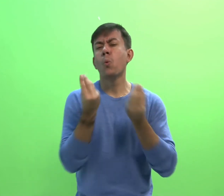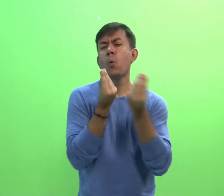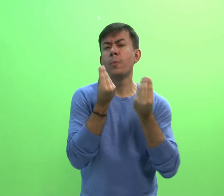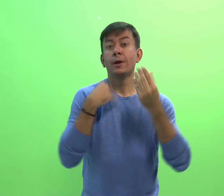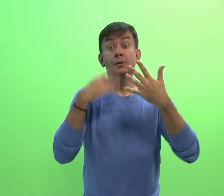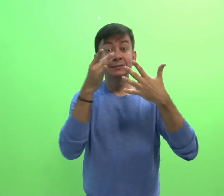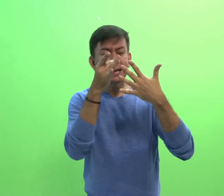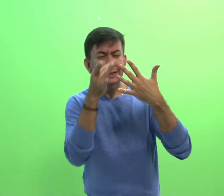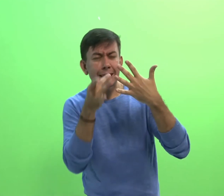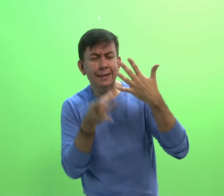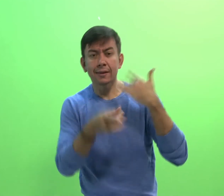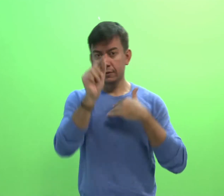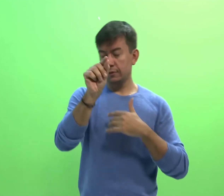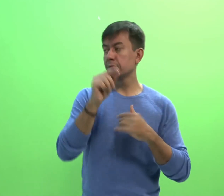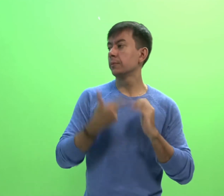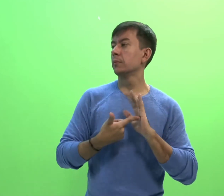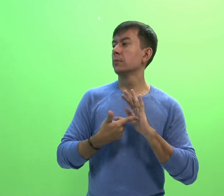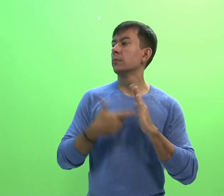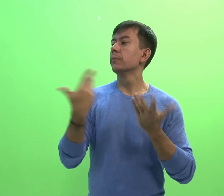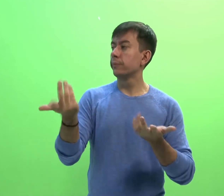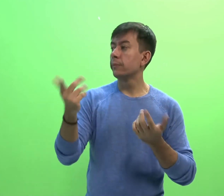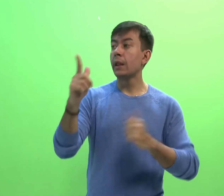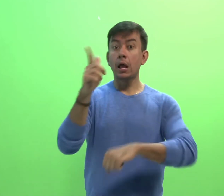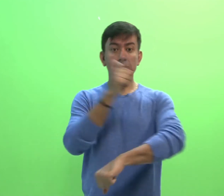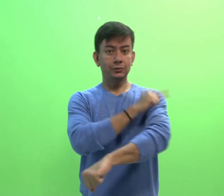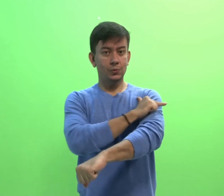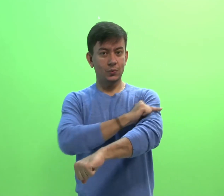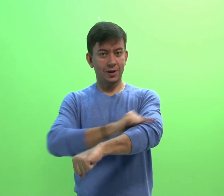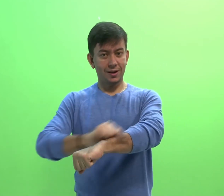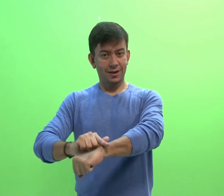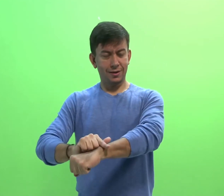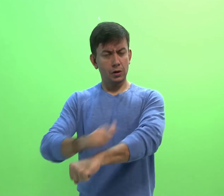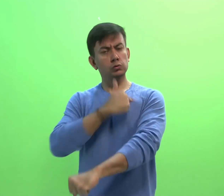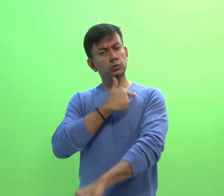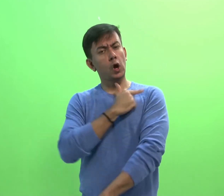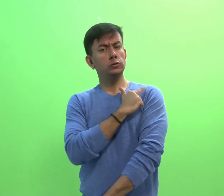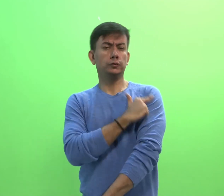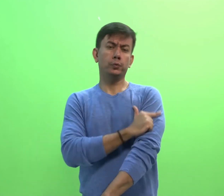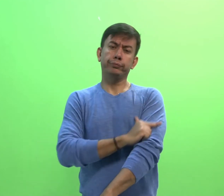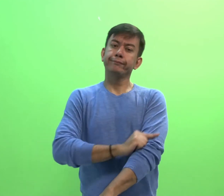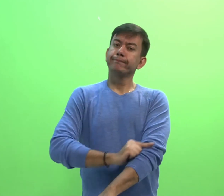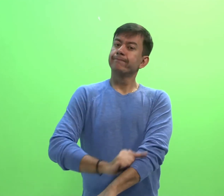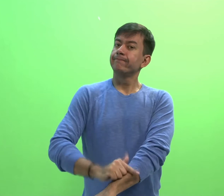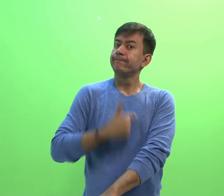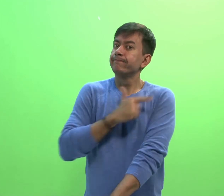um deles. Sinal para educado. Eu sou educada, eu tenho educação.